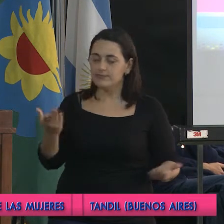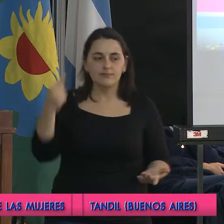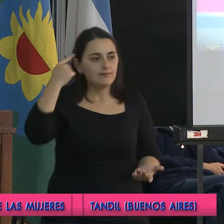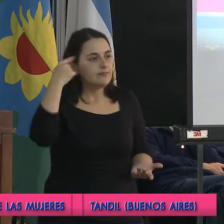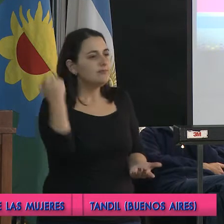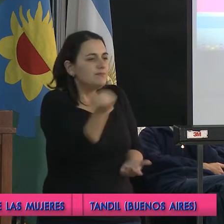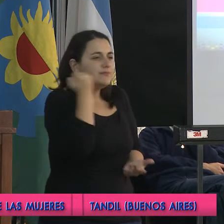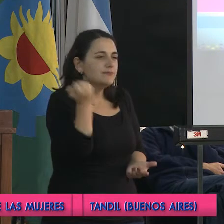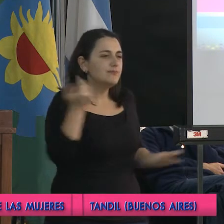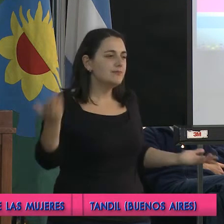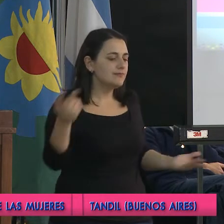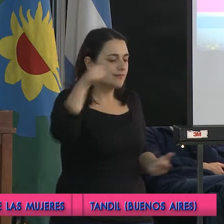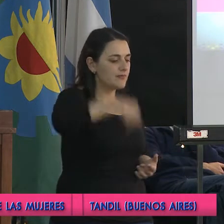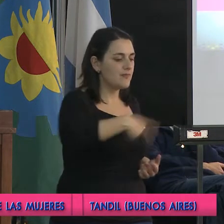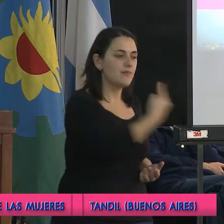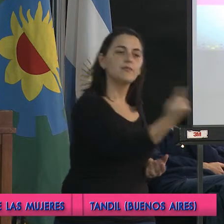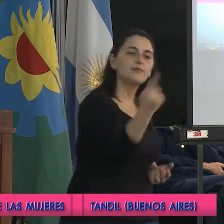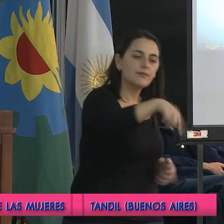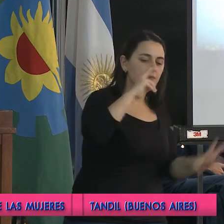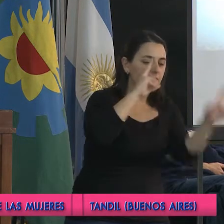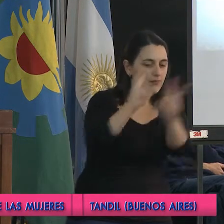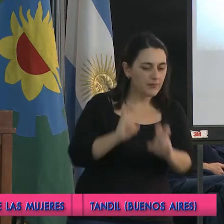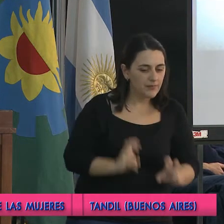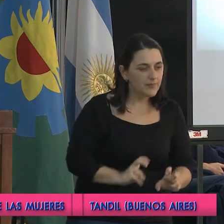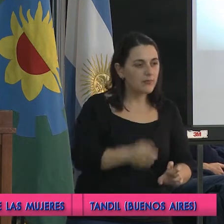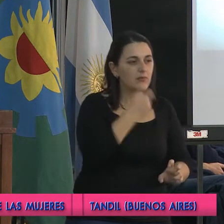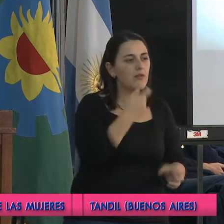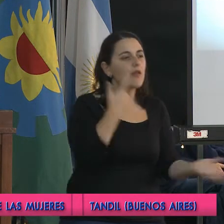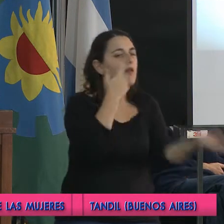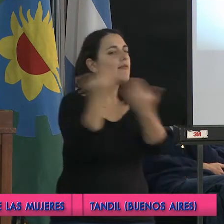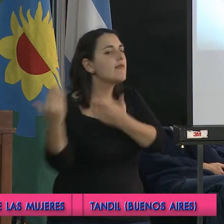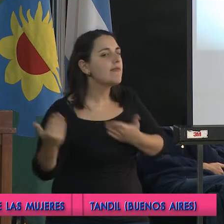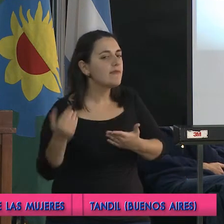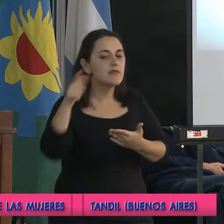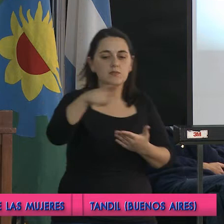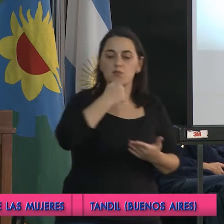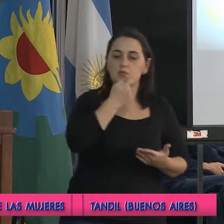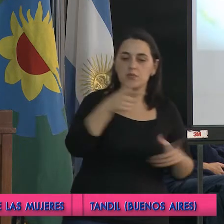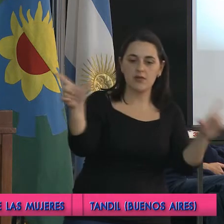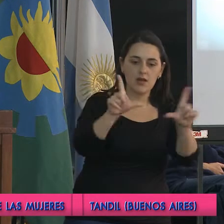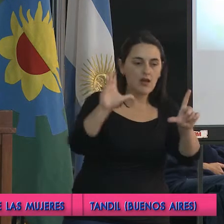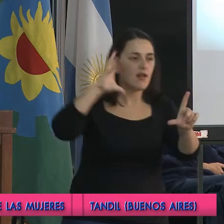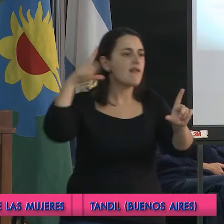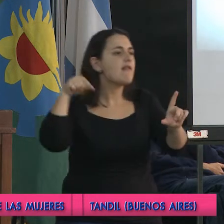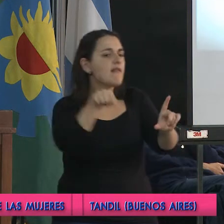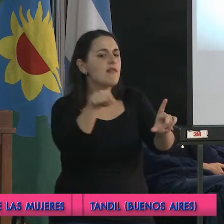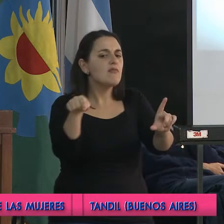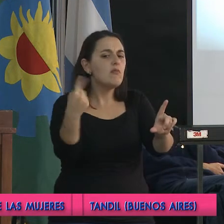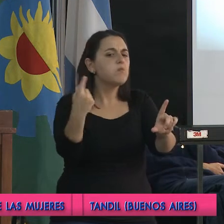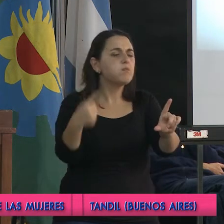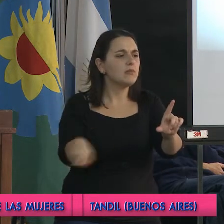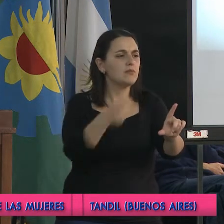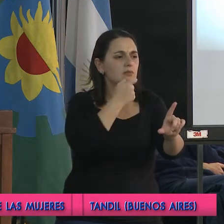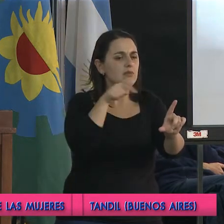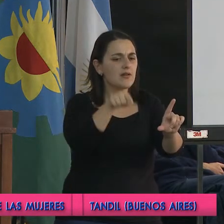se realicen trabajos de análisis y monitoreo de coberturas de los medios donde el desastre ha